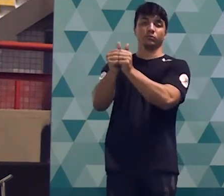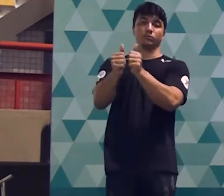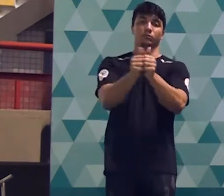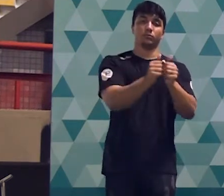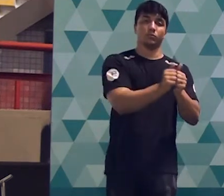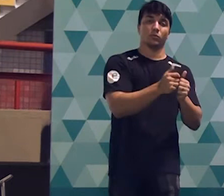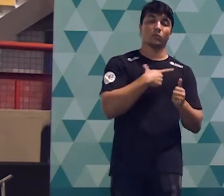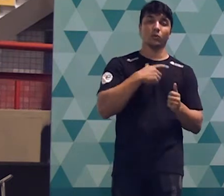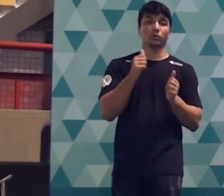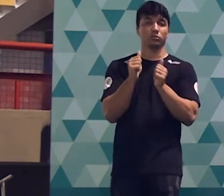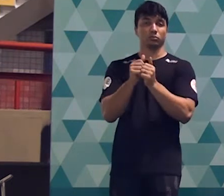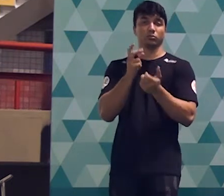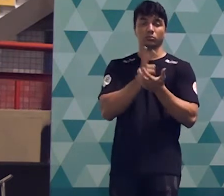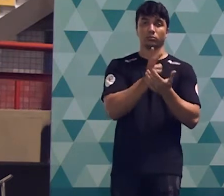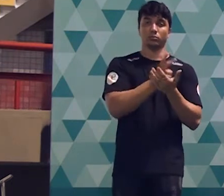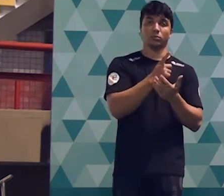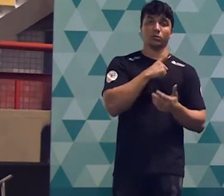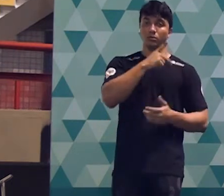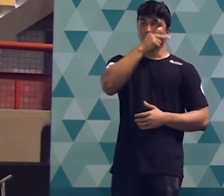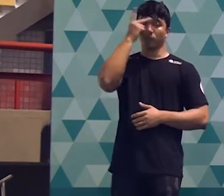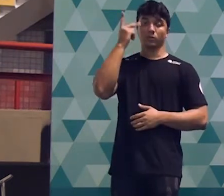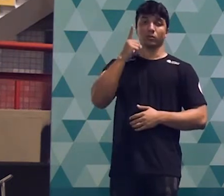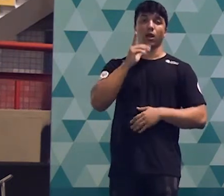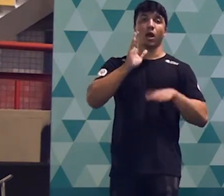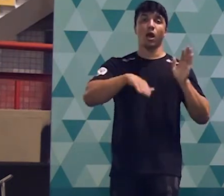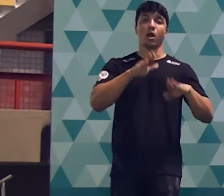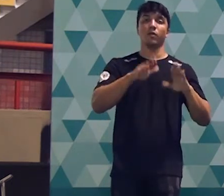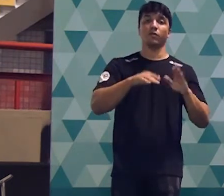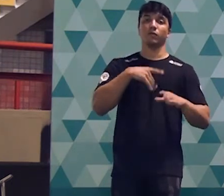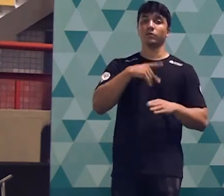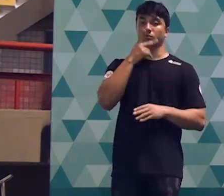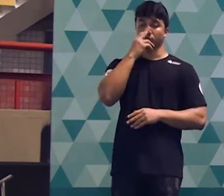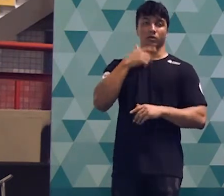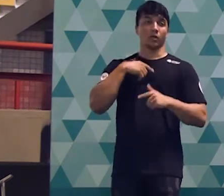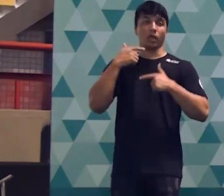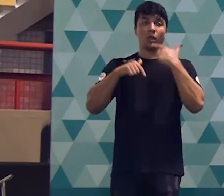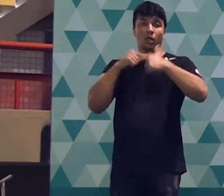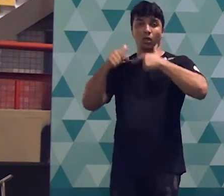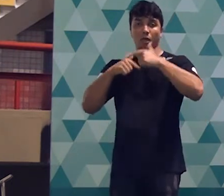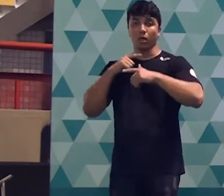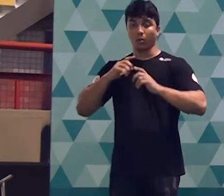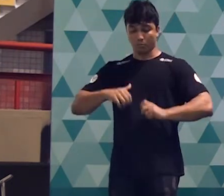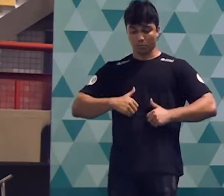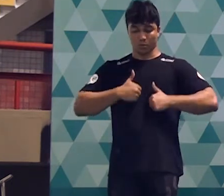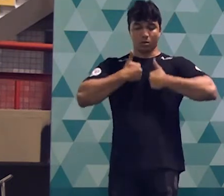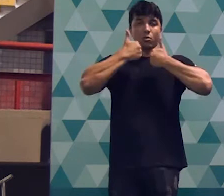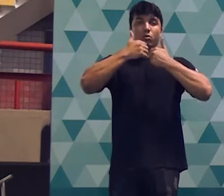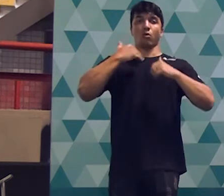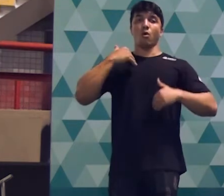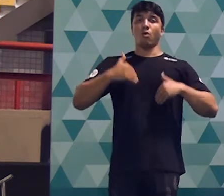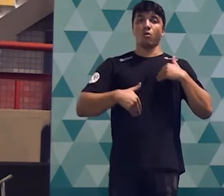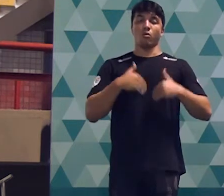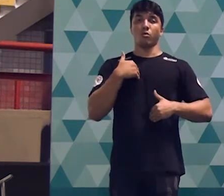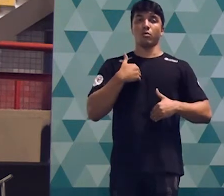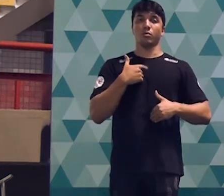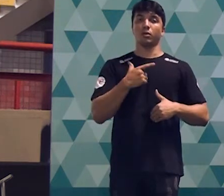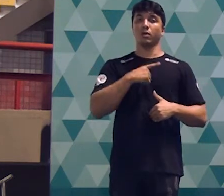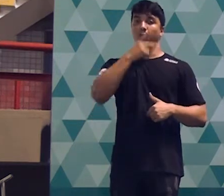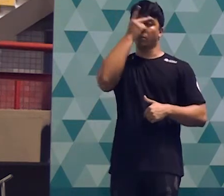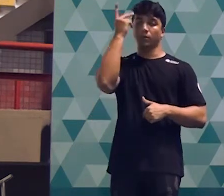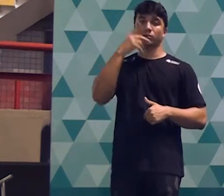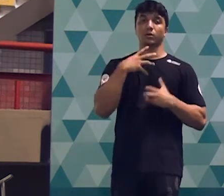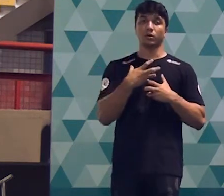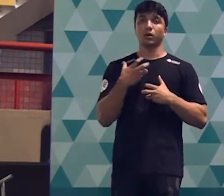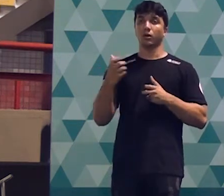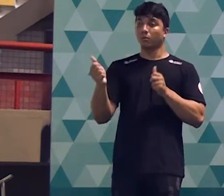quem queira ficar com você. E às vezes, quando você trabalha só a sua aparência, vai ter muita gente